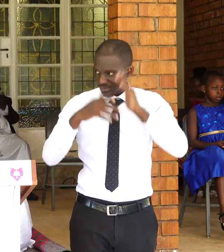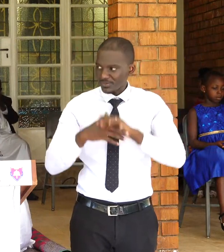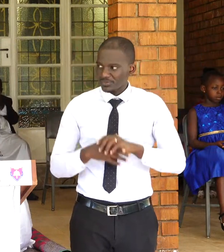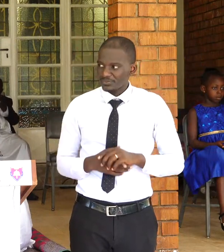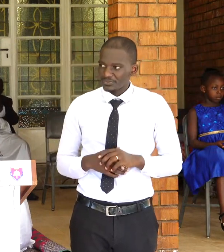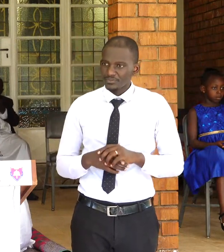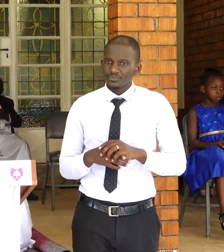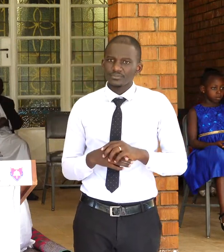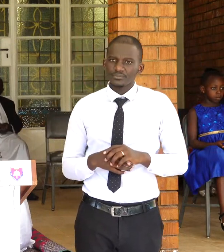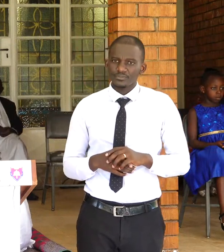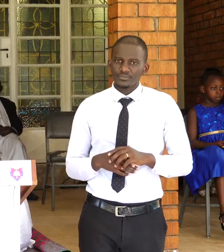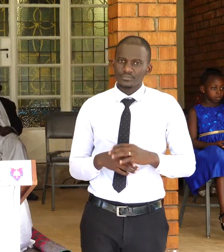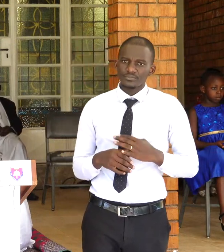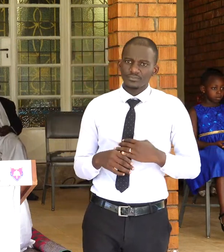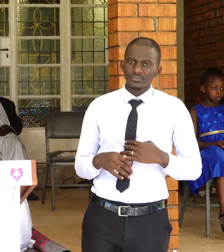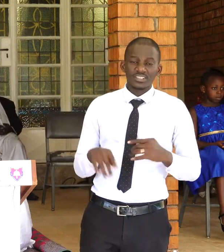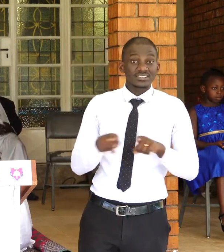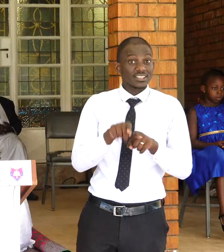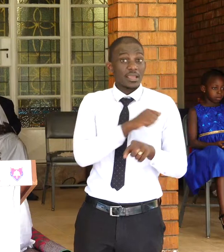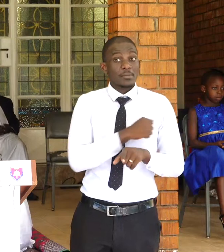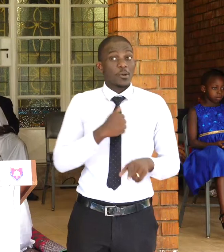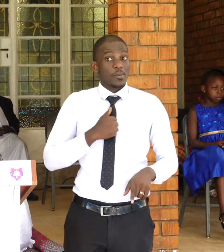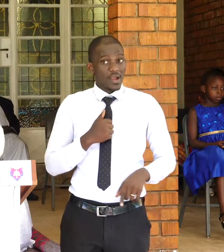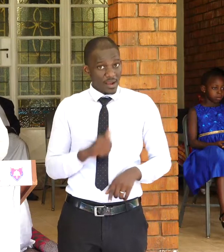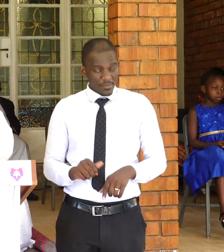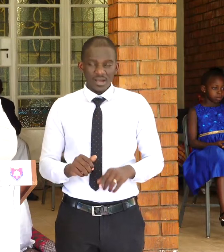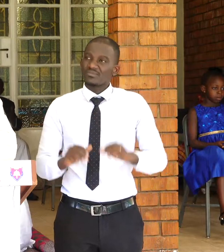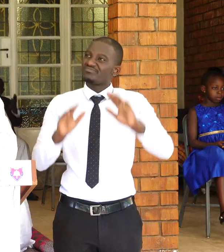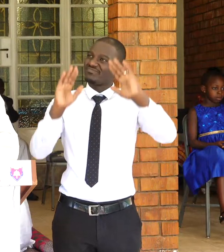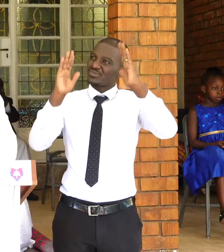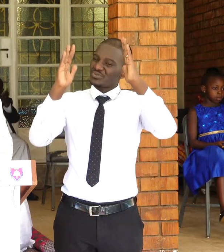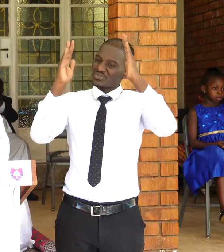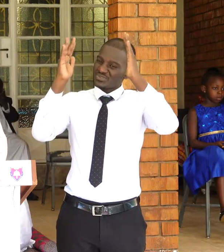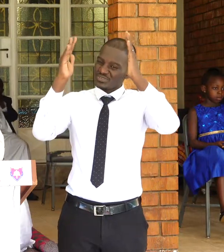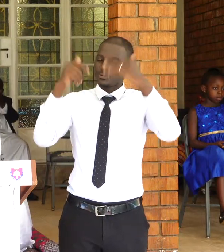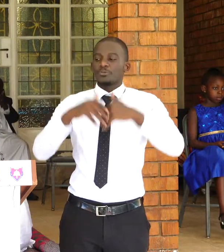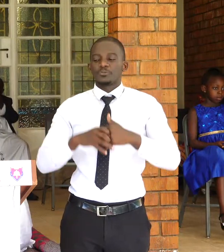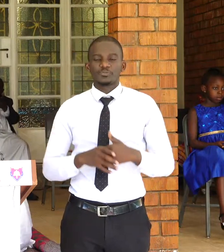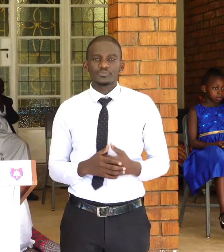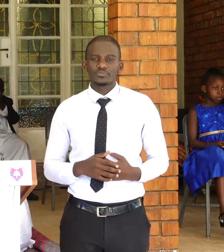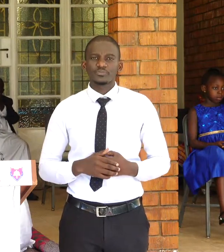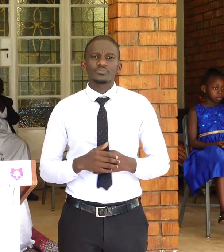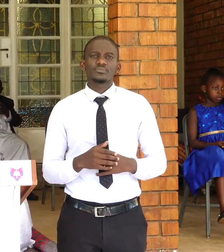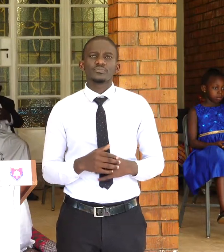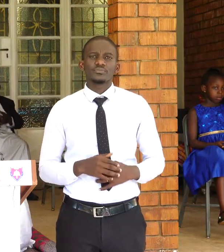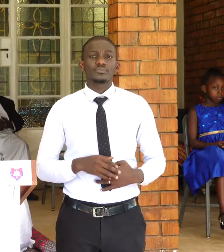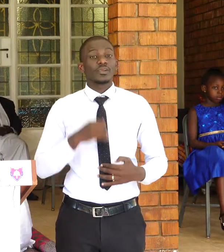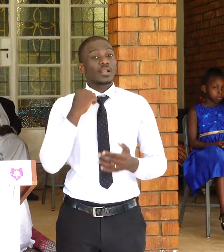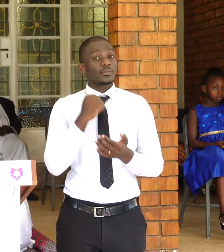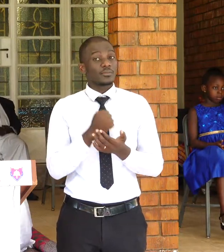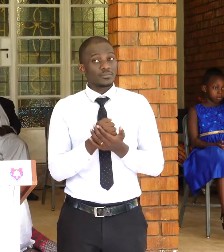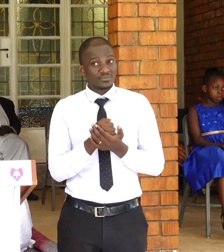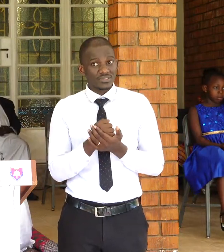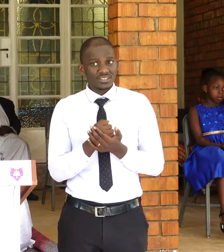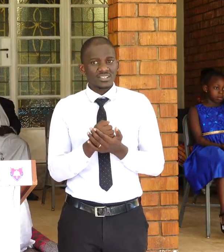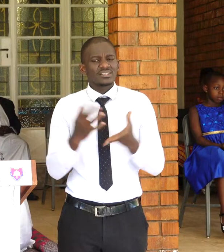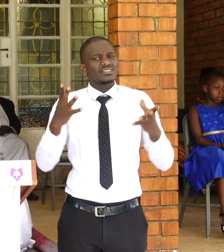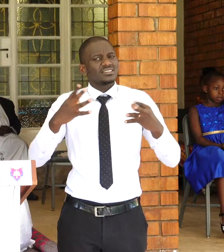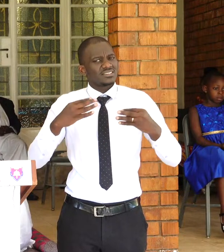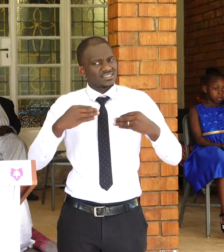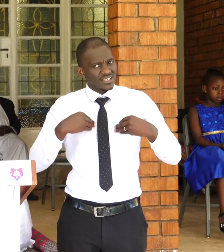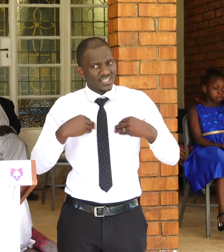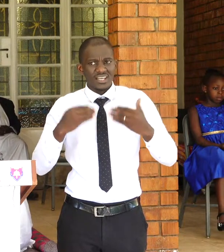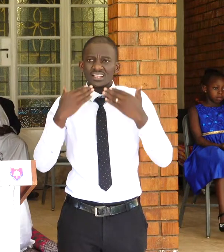Uganda, mu ngalo wamu ne maama Margaret, mubakubireko mu ngalo. Amina. Kiriza ate nebaze bannaffe